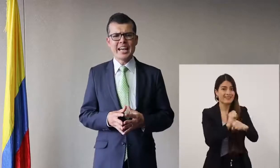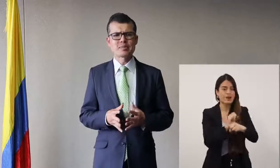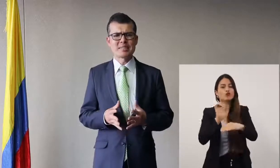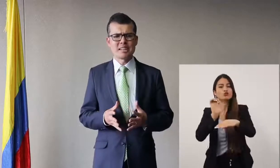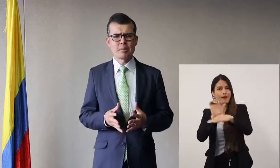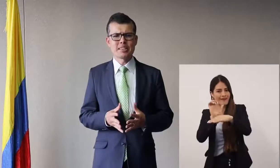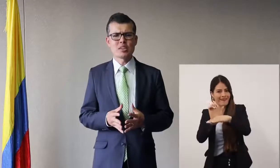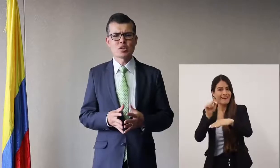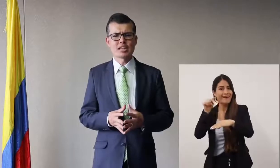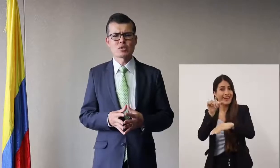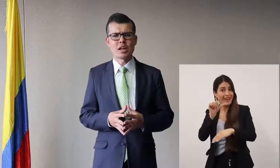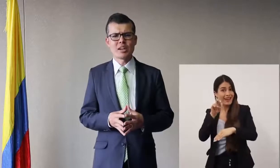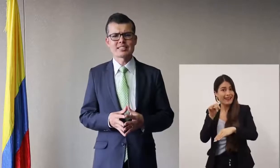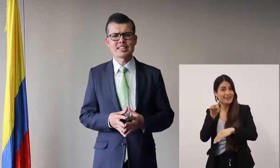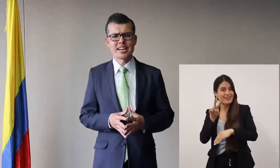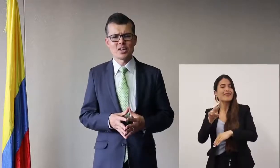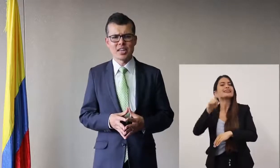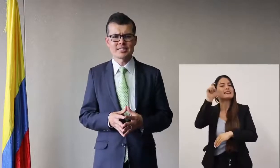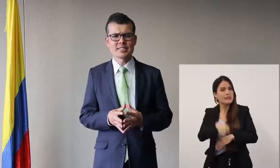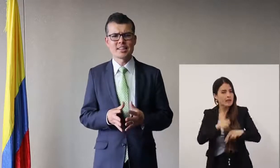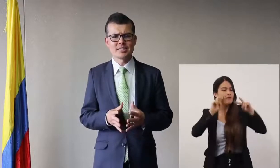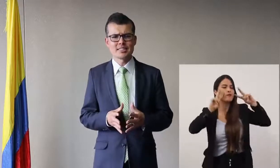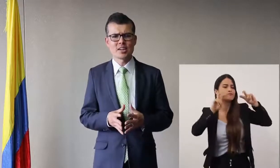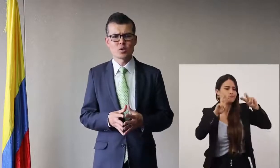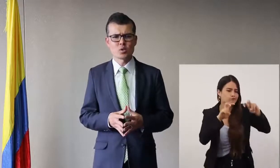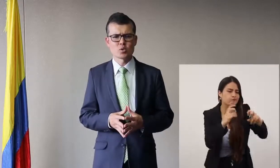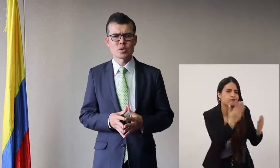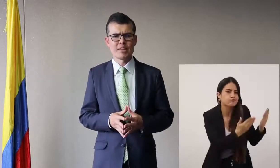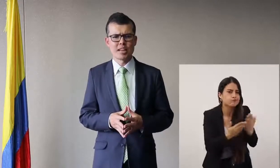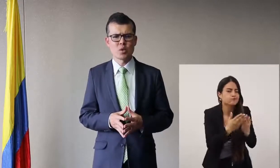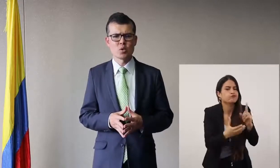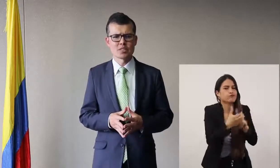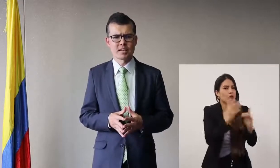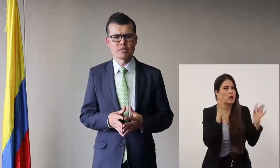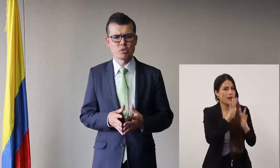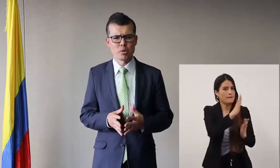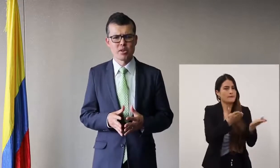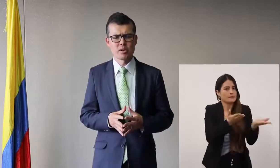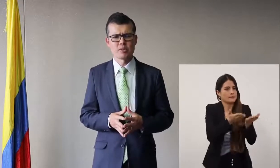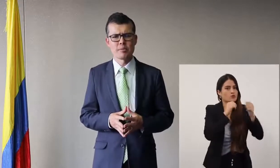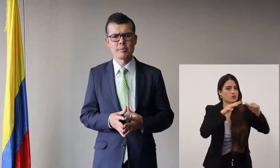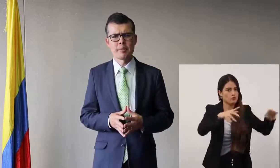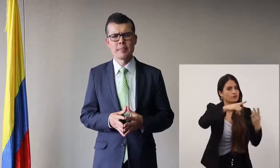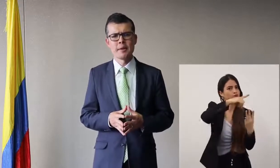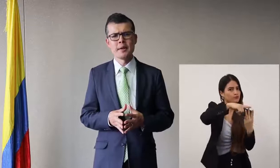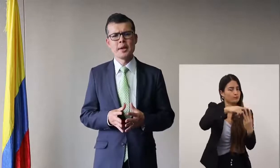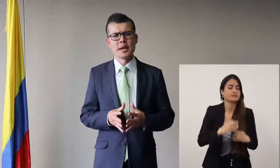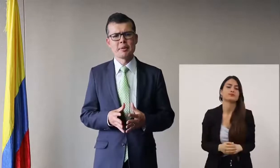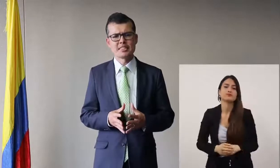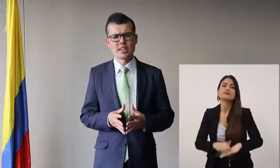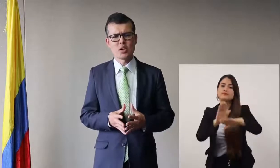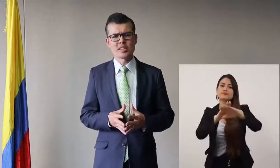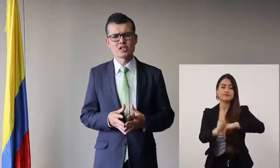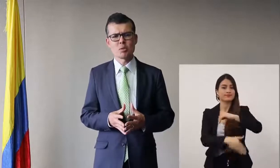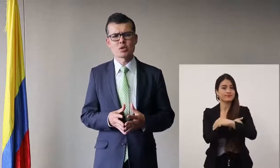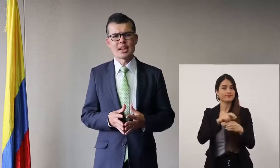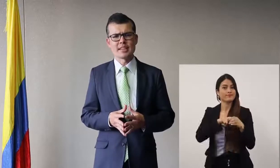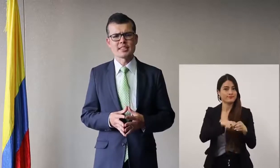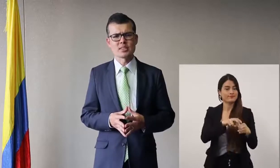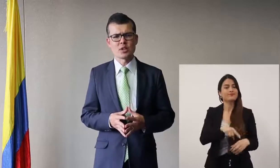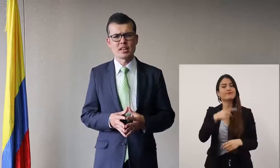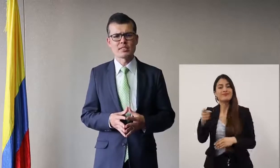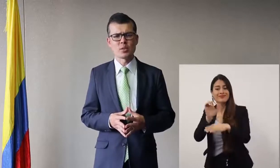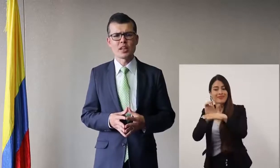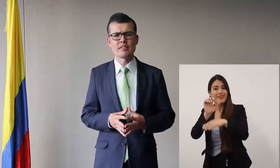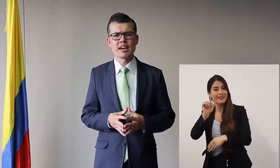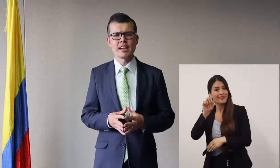auditiva, especialmente en lo relacionado a las categorías de licencia de conducción de vehículos de servicio público. El Ministerio de Transporte y la